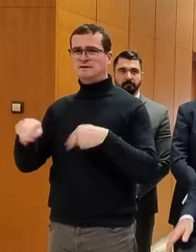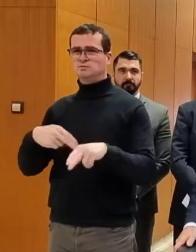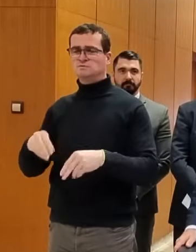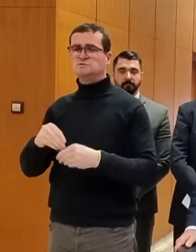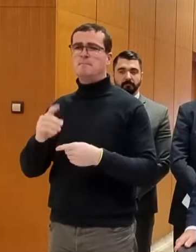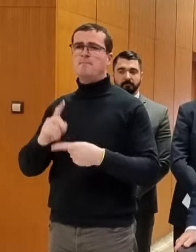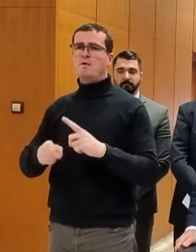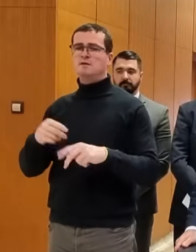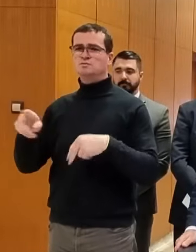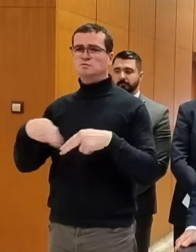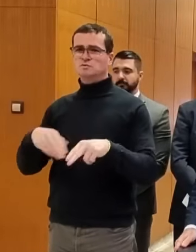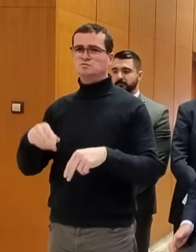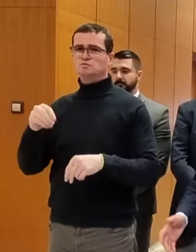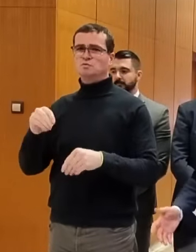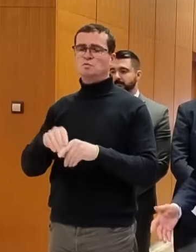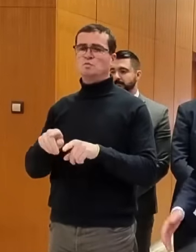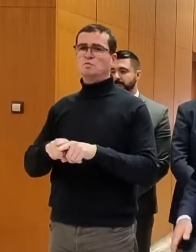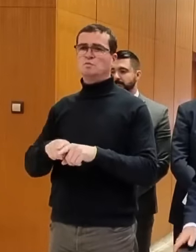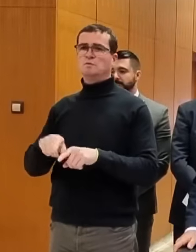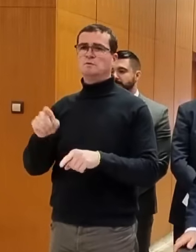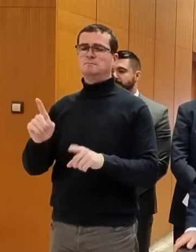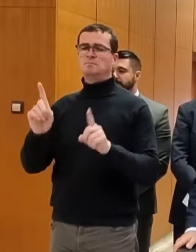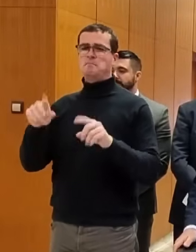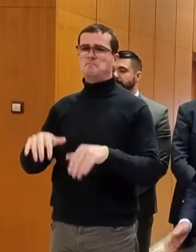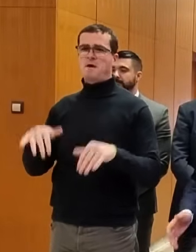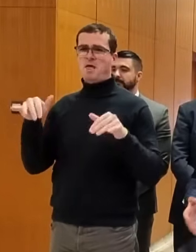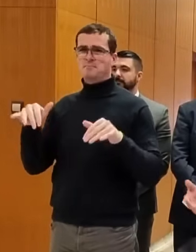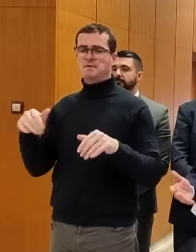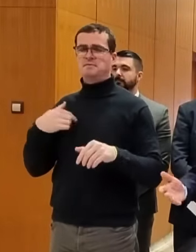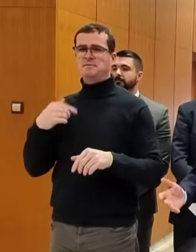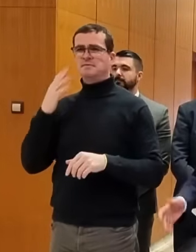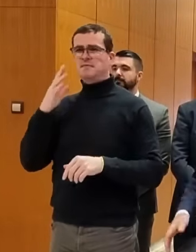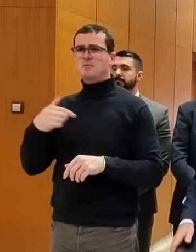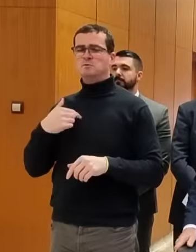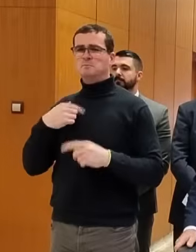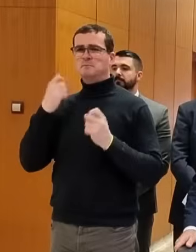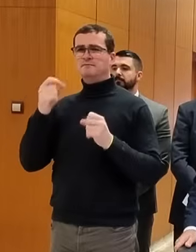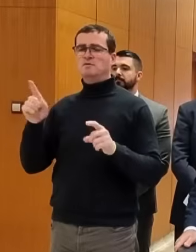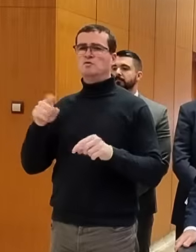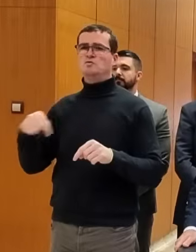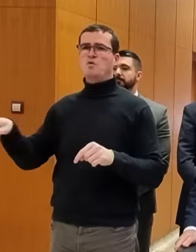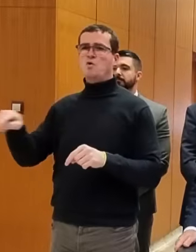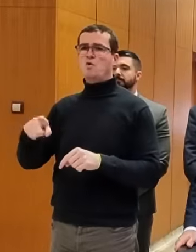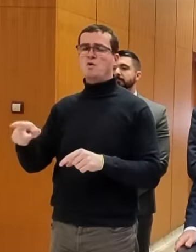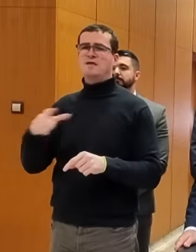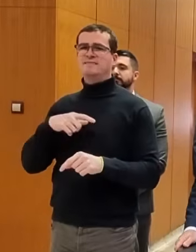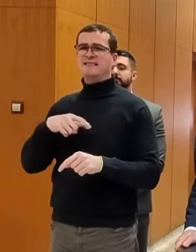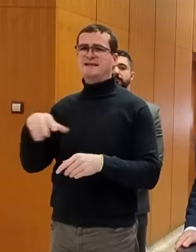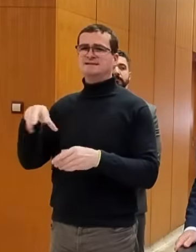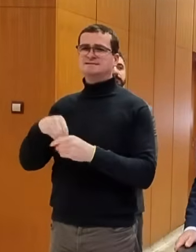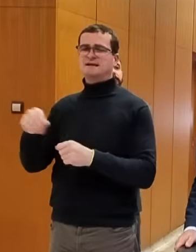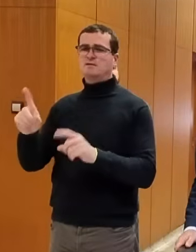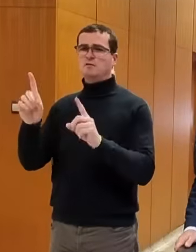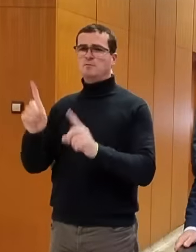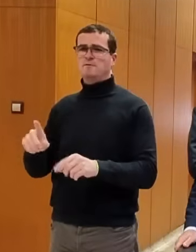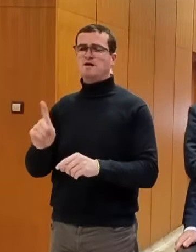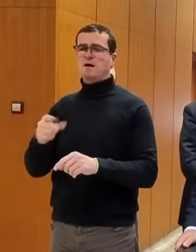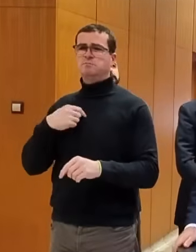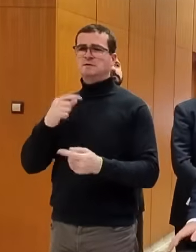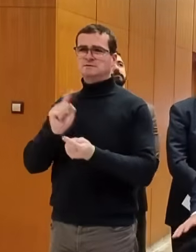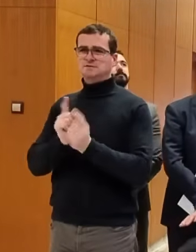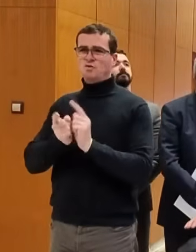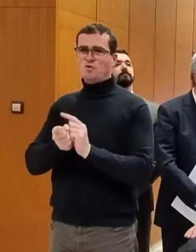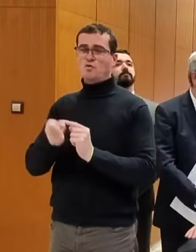Samozrejme, politickú debatu ustojíme v parlamente a nebudeme predstviečať niekoho, kto v princípe nechce byť na to postavený, aby sa